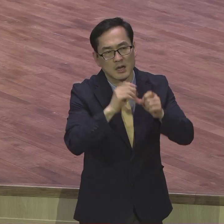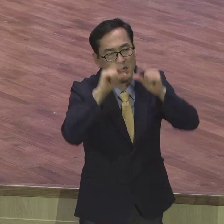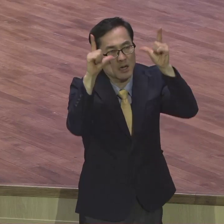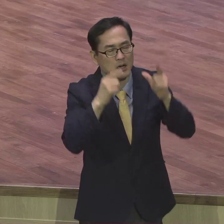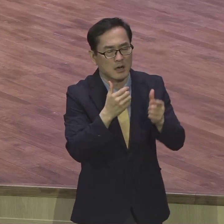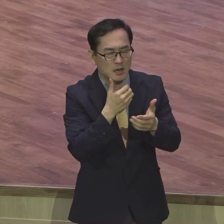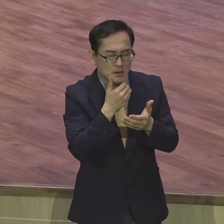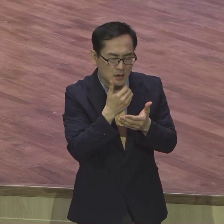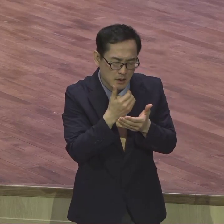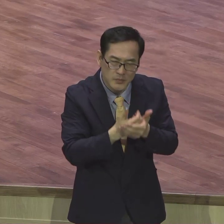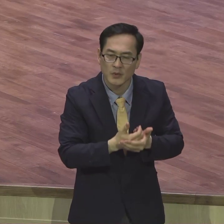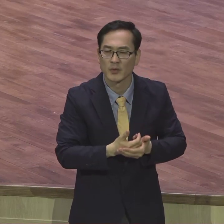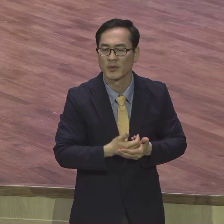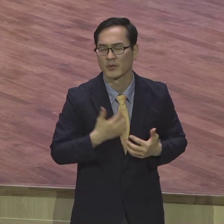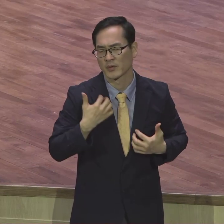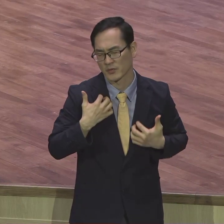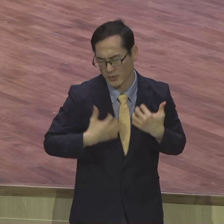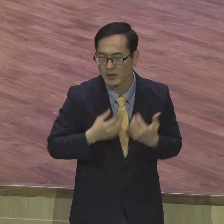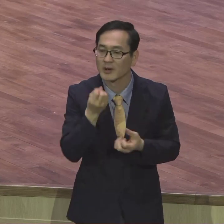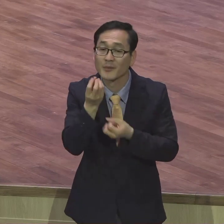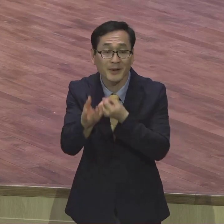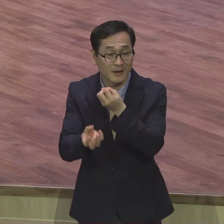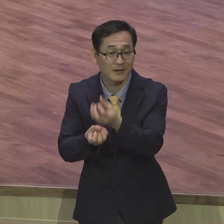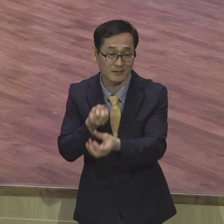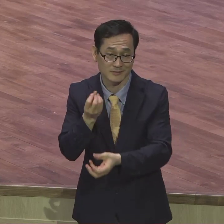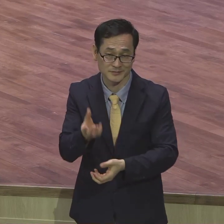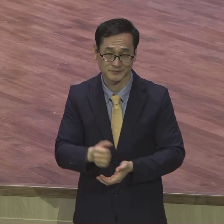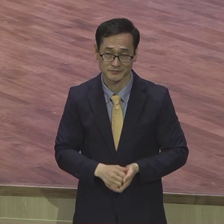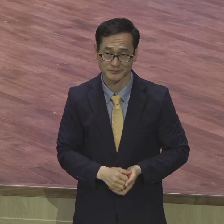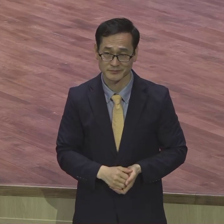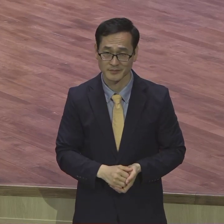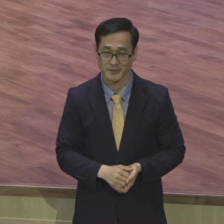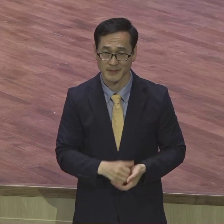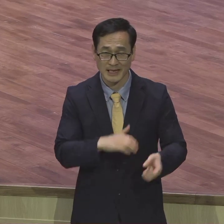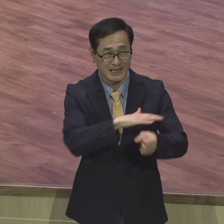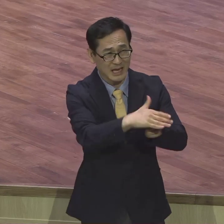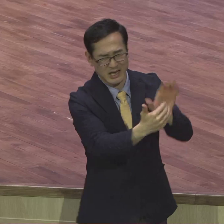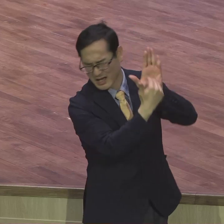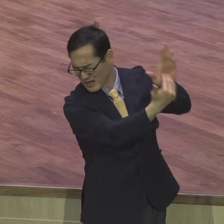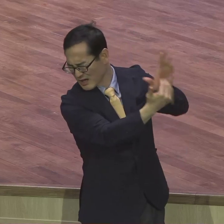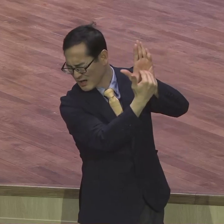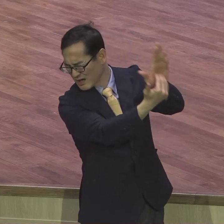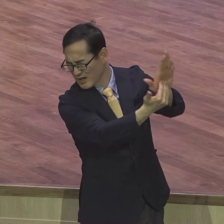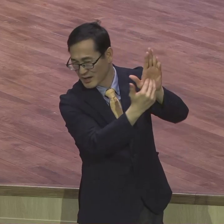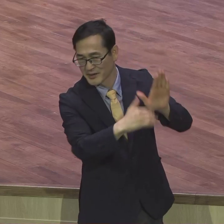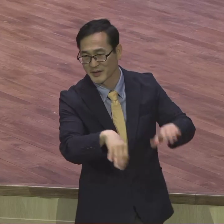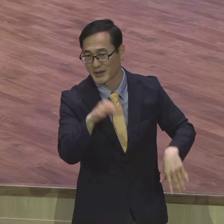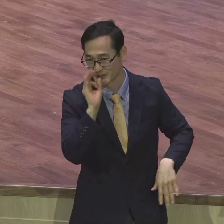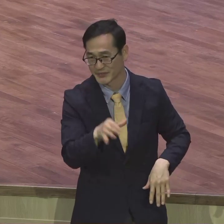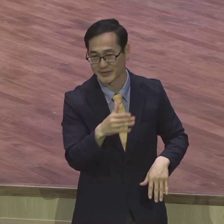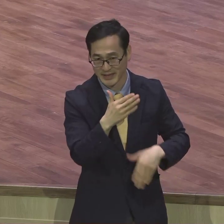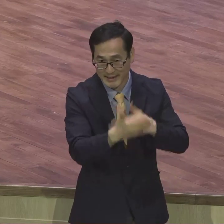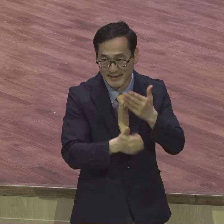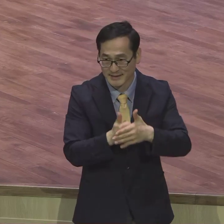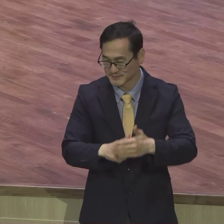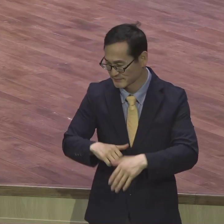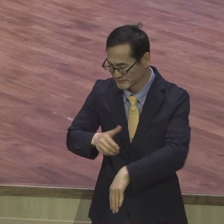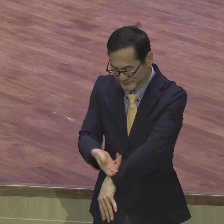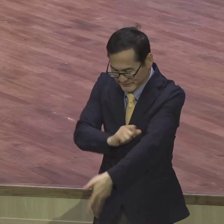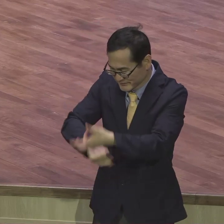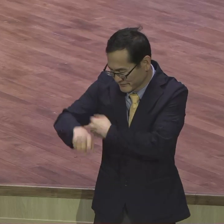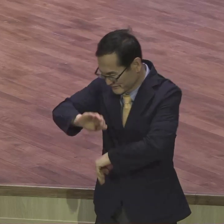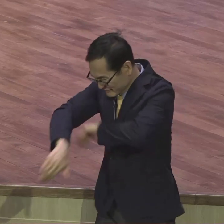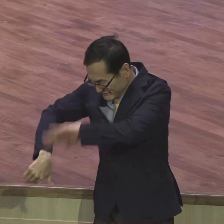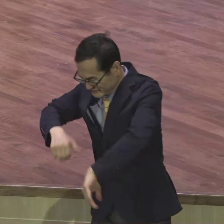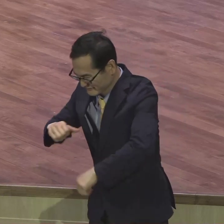그 어떤 것도 그 사랑을 멈출 수 없다는 의미죠. 그 어떤 것도 망할 수 없다는 것이요. 하나님의 명렬한 사랑이